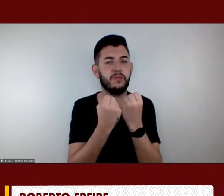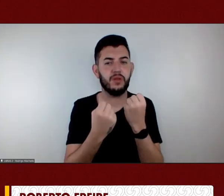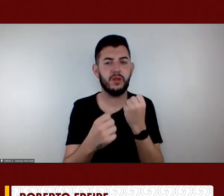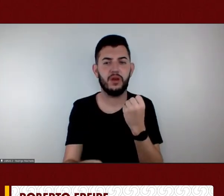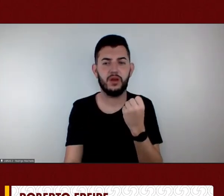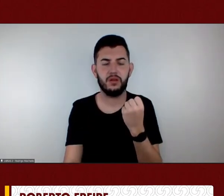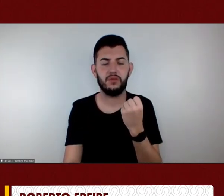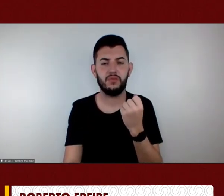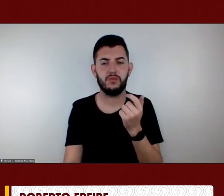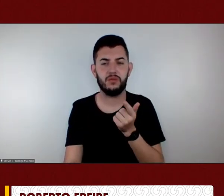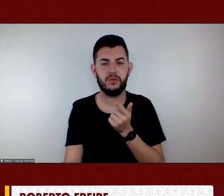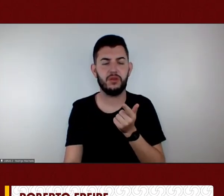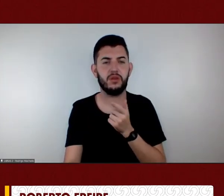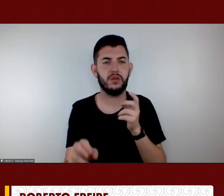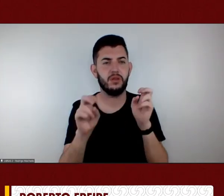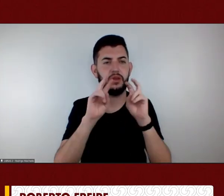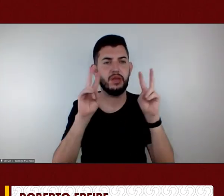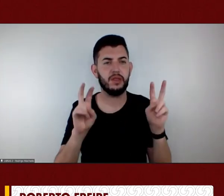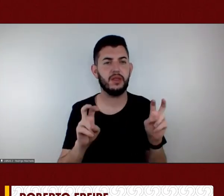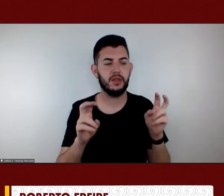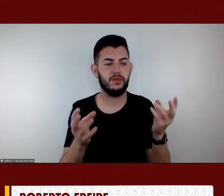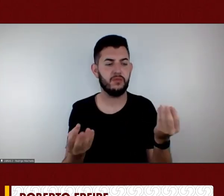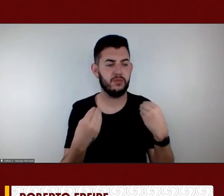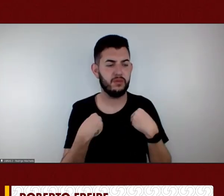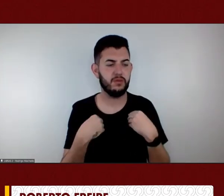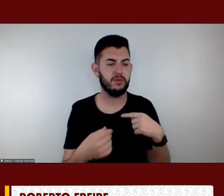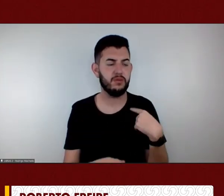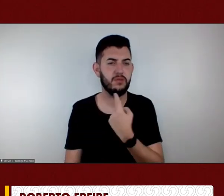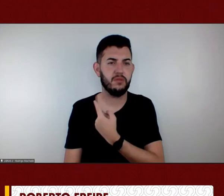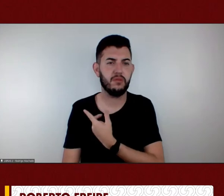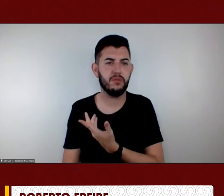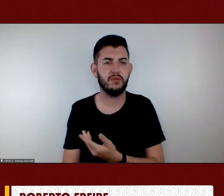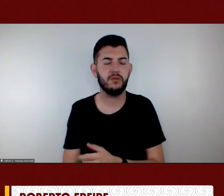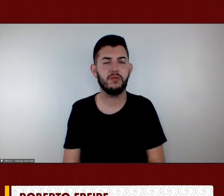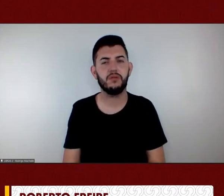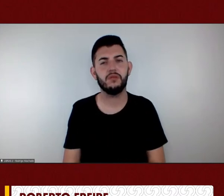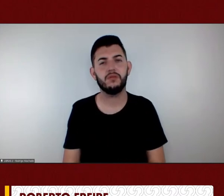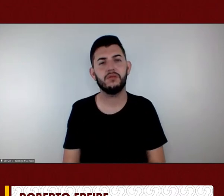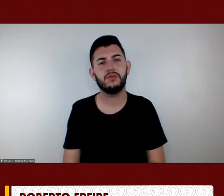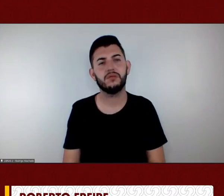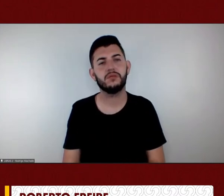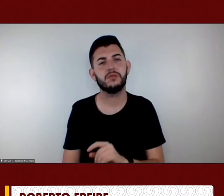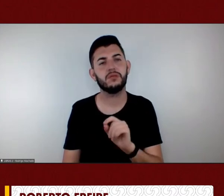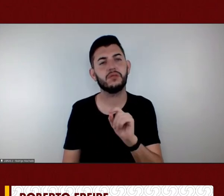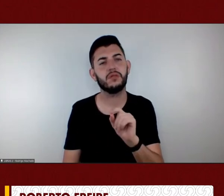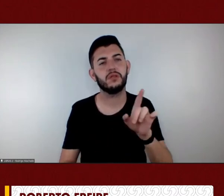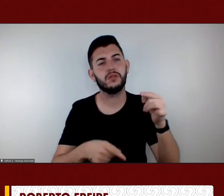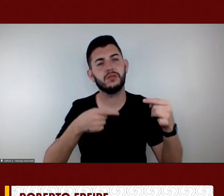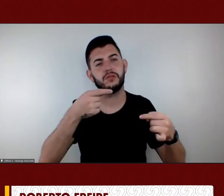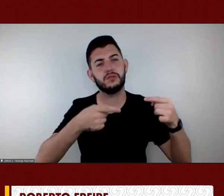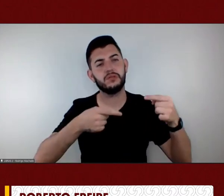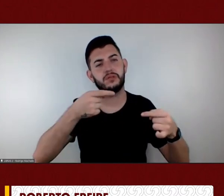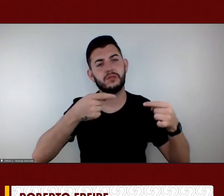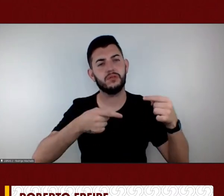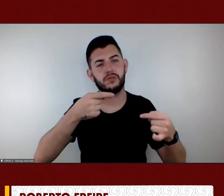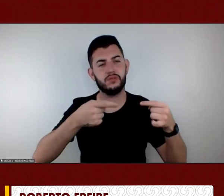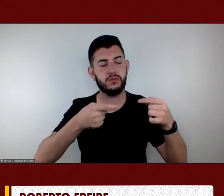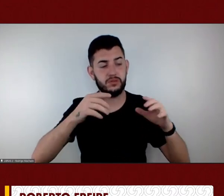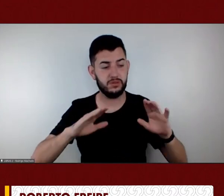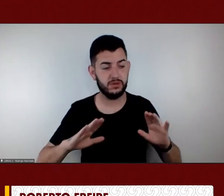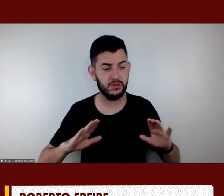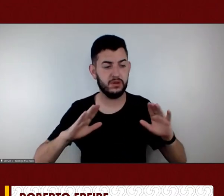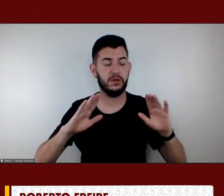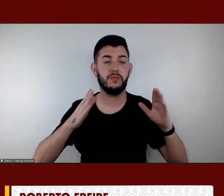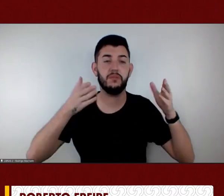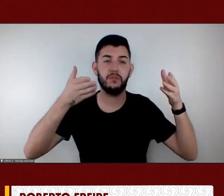coloca essa questão de discutir a presença do partido